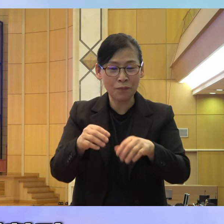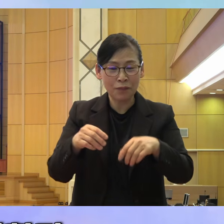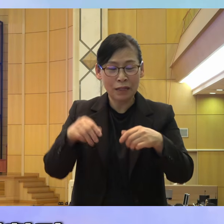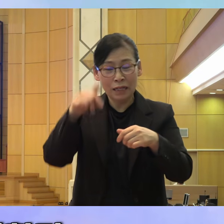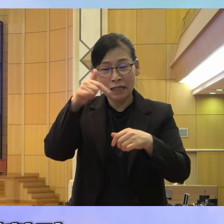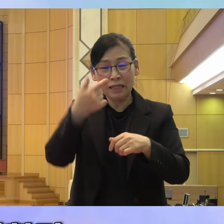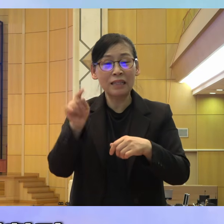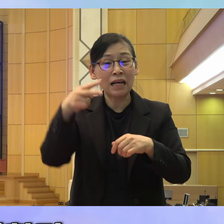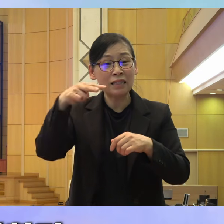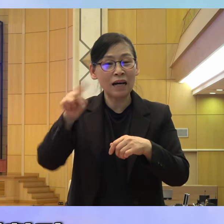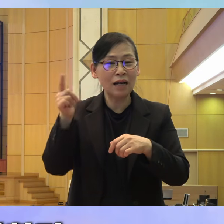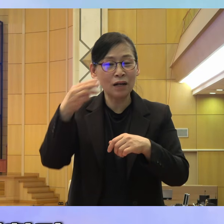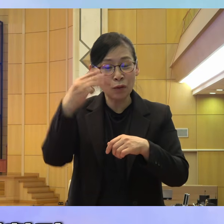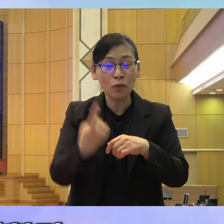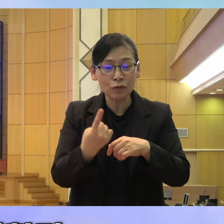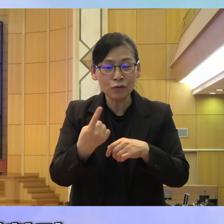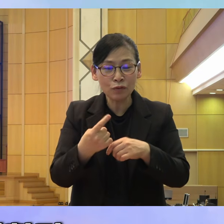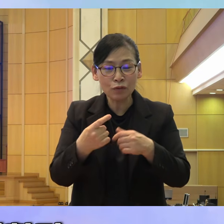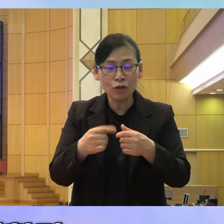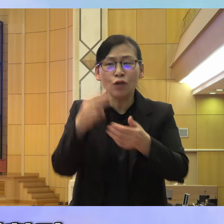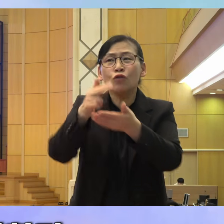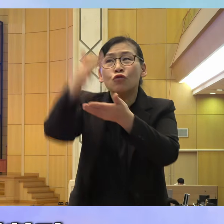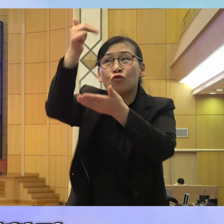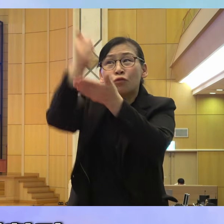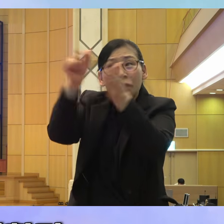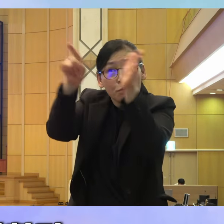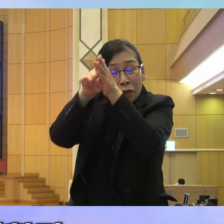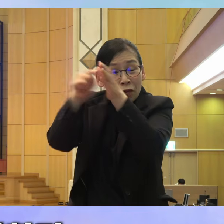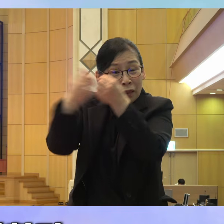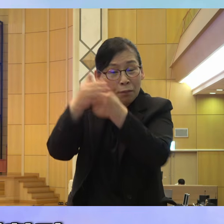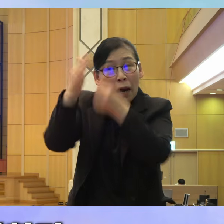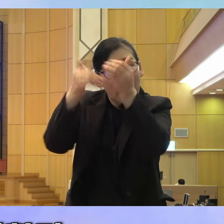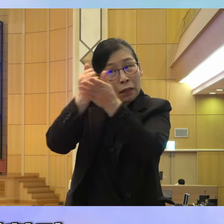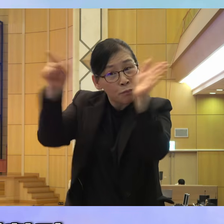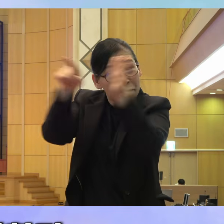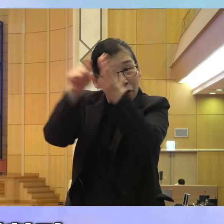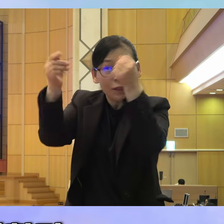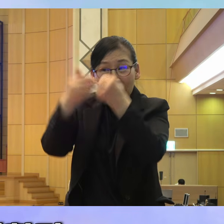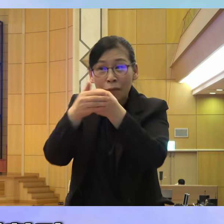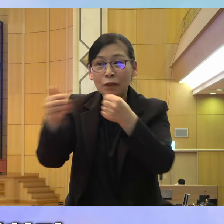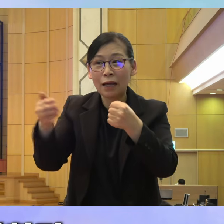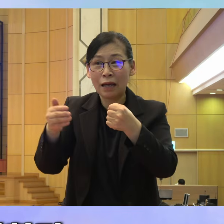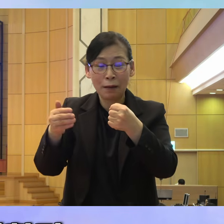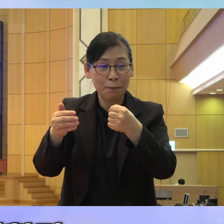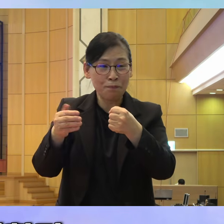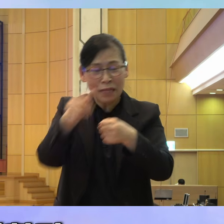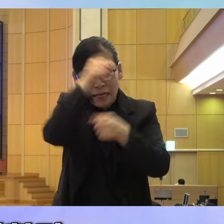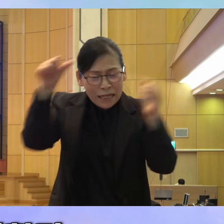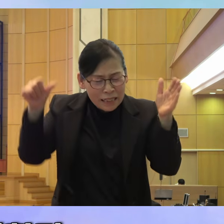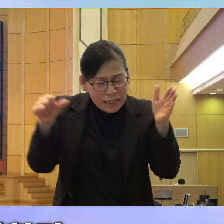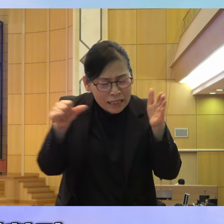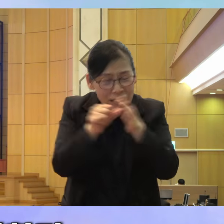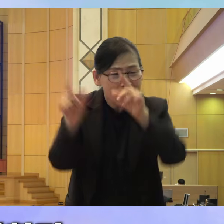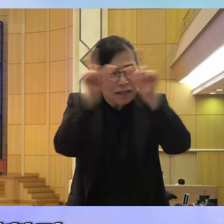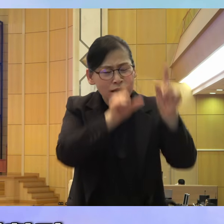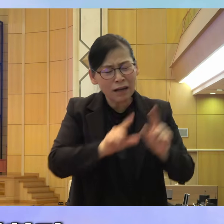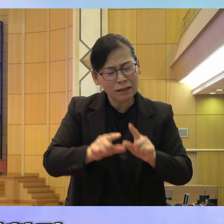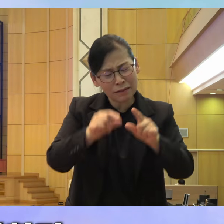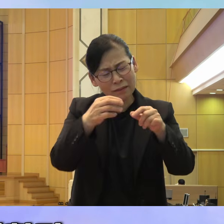나사로 거지는요 주님을 믿었기 때문에, 하나님을 믿었기 때문에